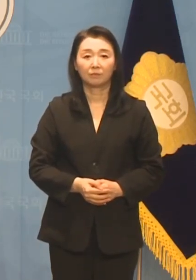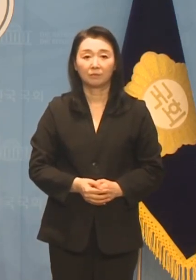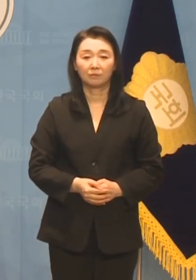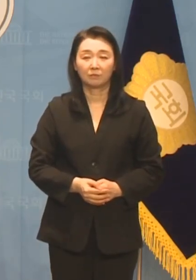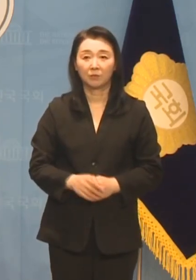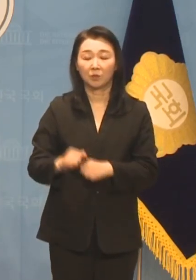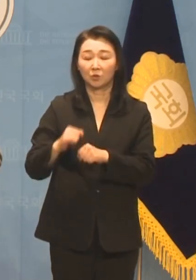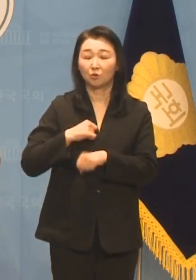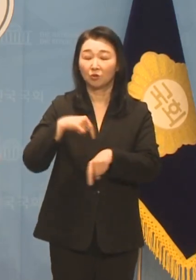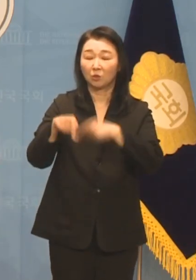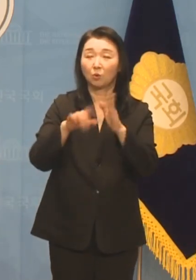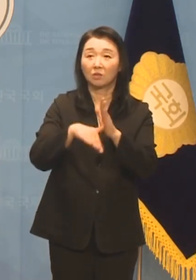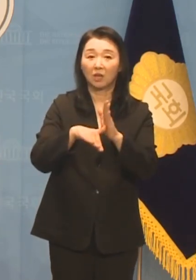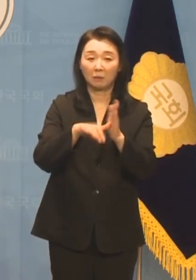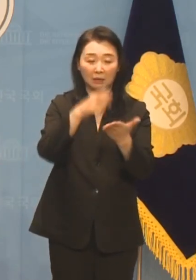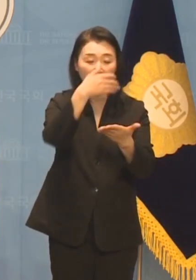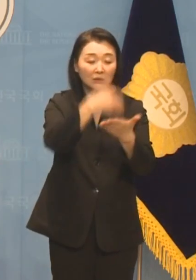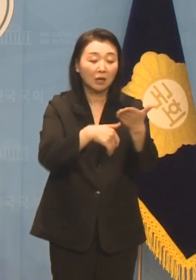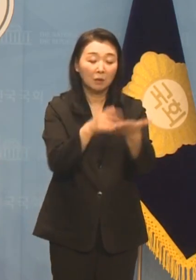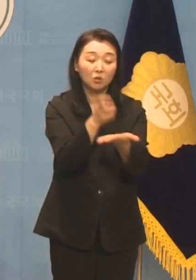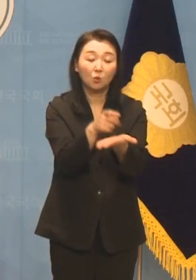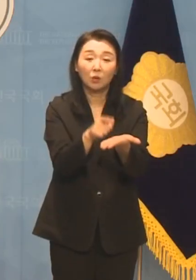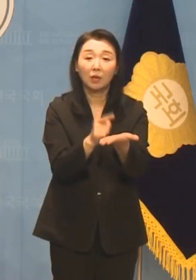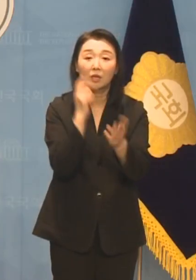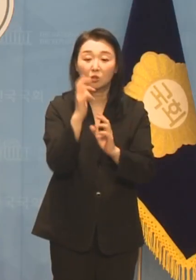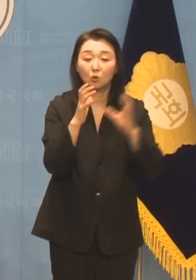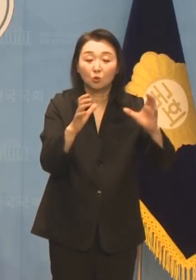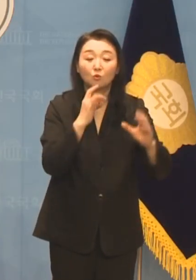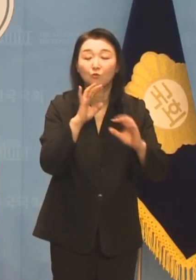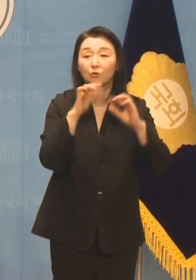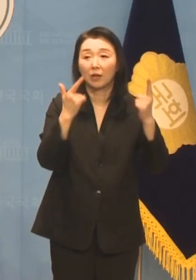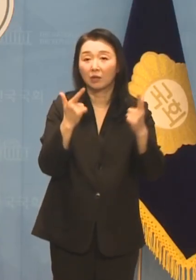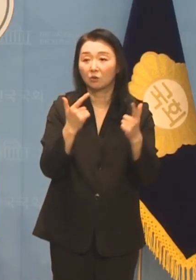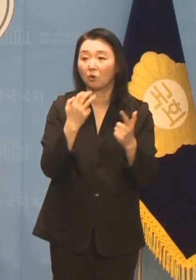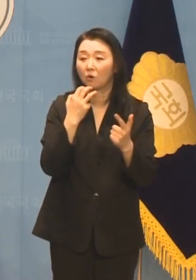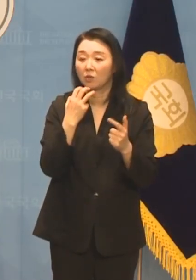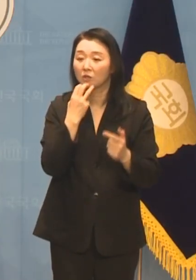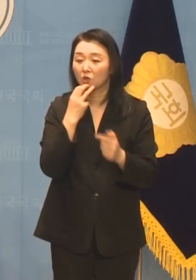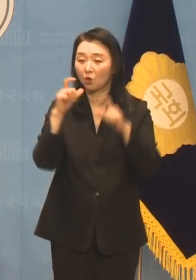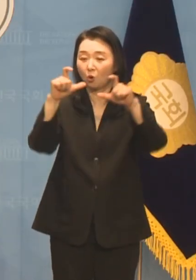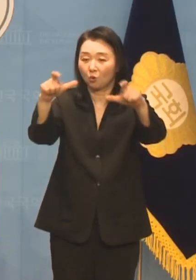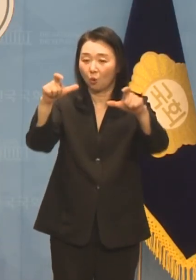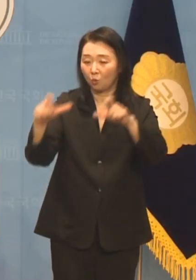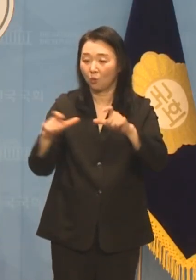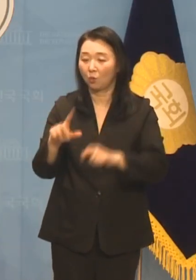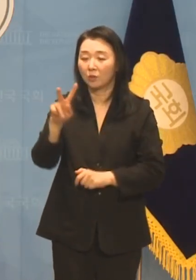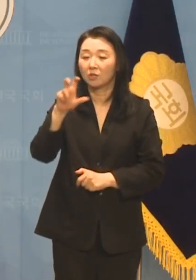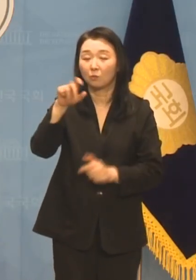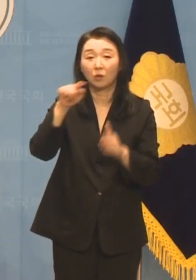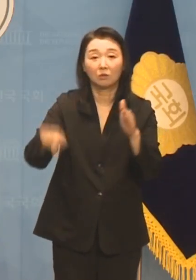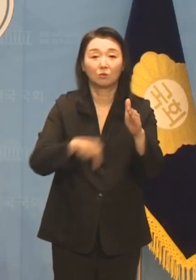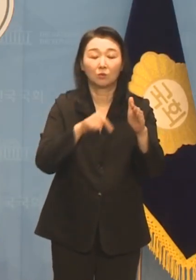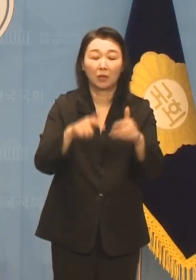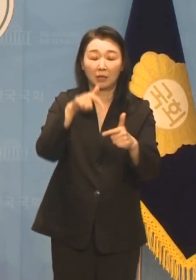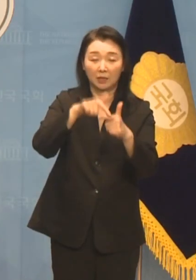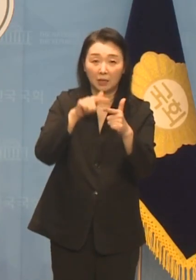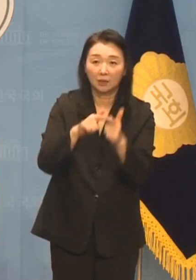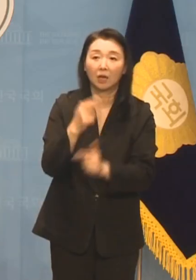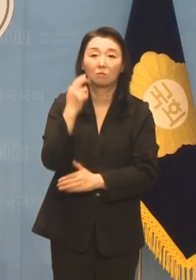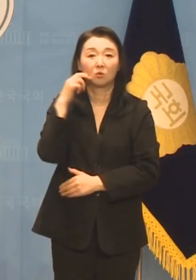군사독재의 잔재인 이 조례는 서초구뿐만 아니라 서울 25개 자치구 중에서 강남구, 송파구